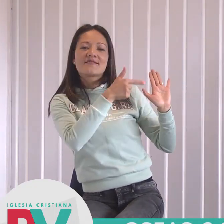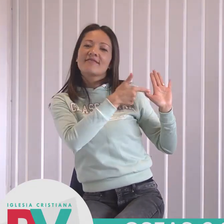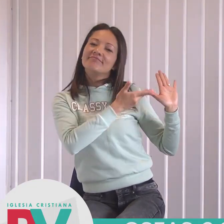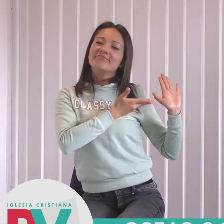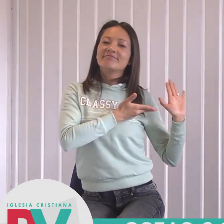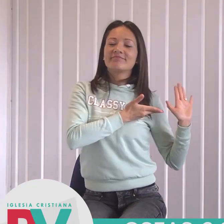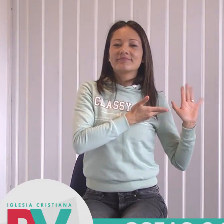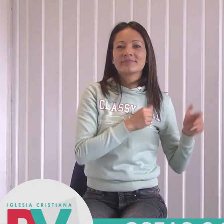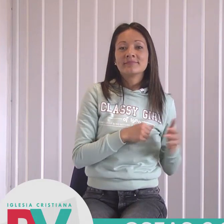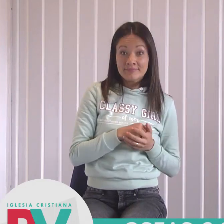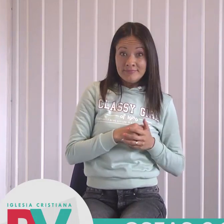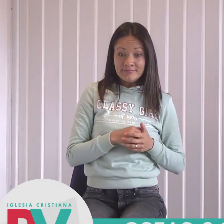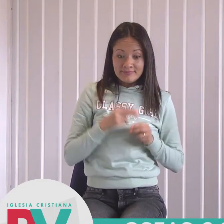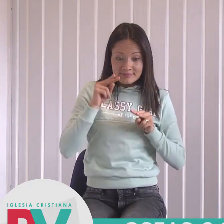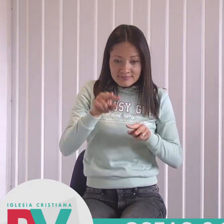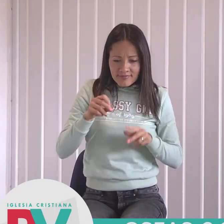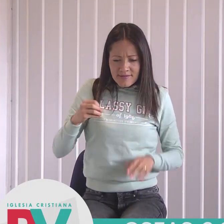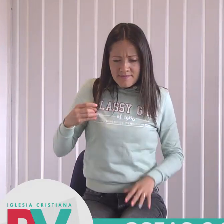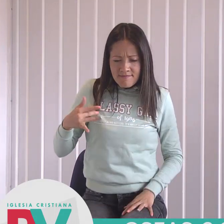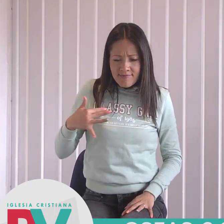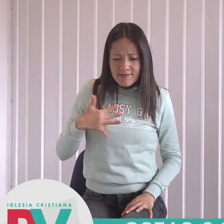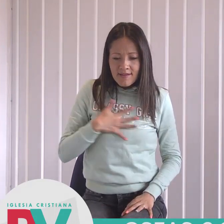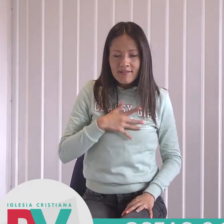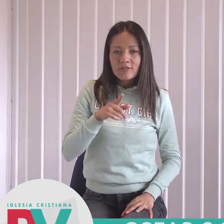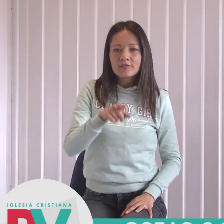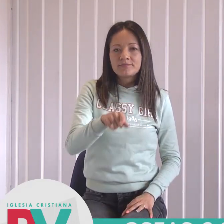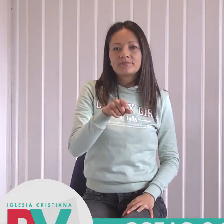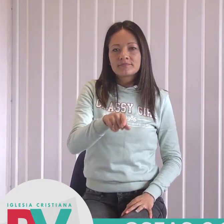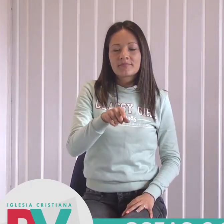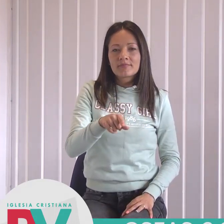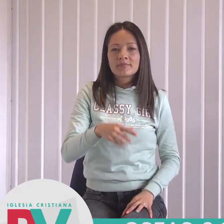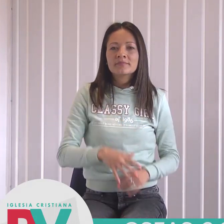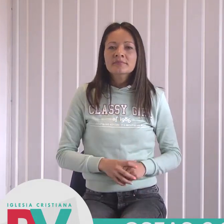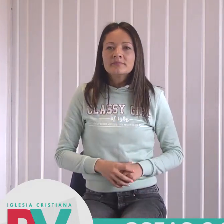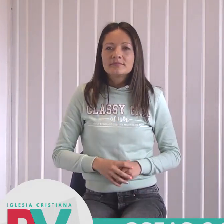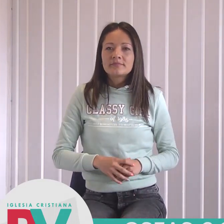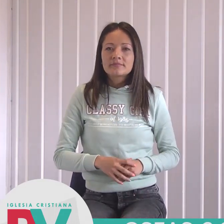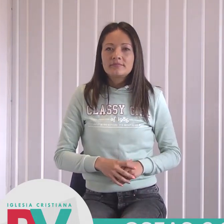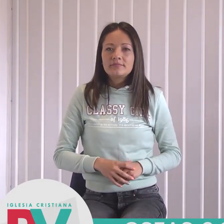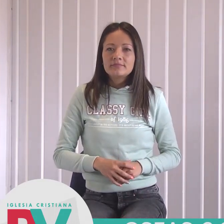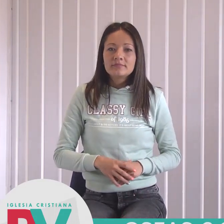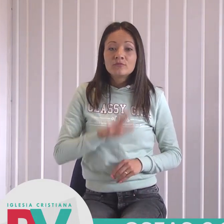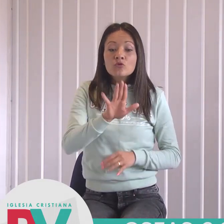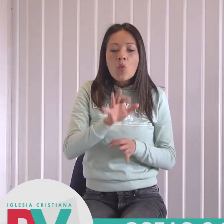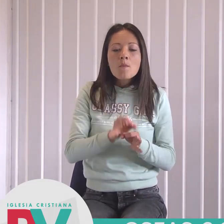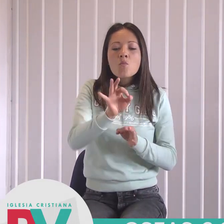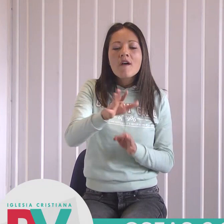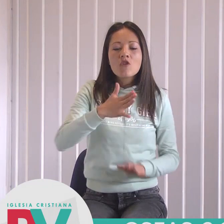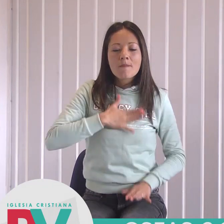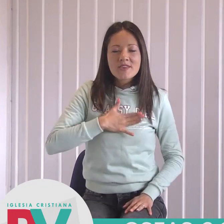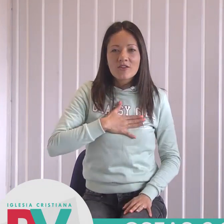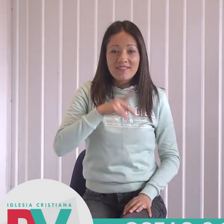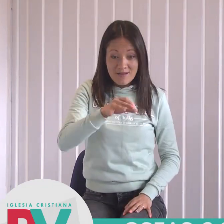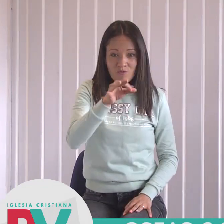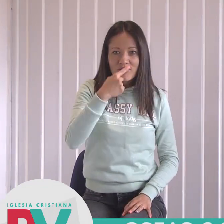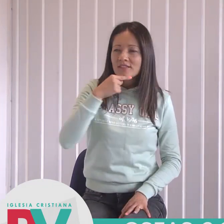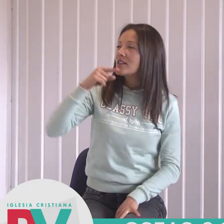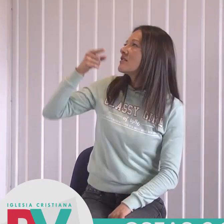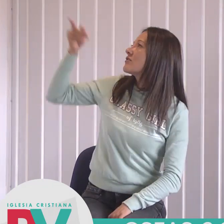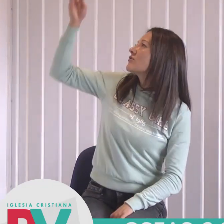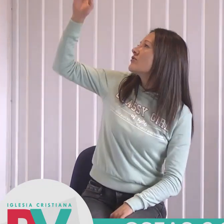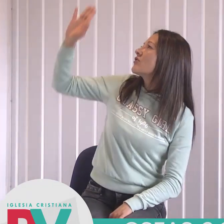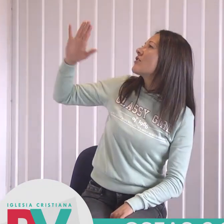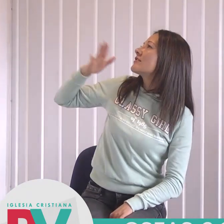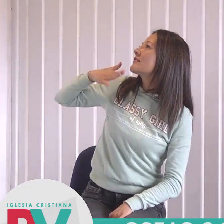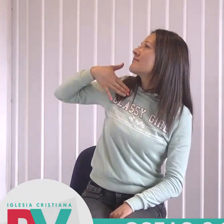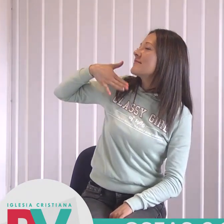tendré misericordia, ¿de quién? De Lo Ruama. Y diré Lo Ami, tú eres pueblo mío. Y él dirá, Dios mío. Lo voy